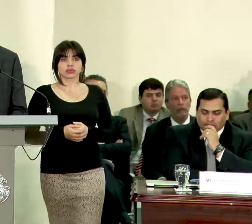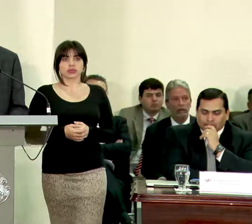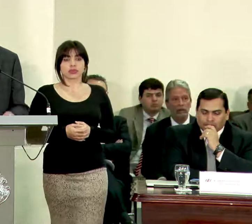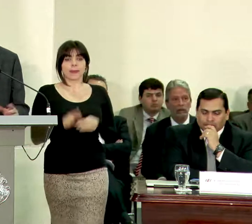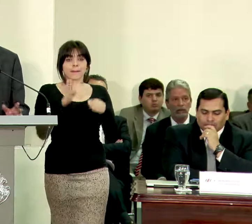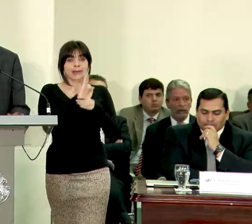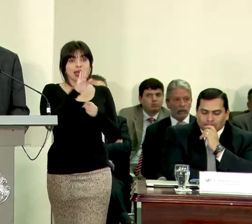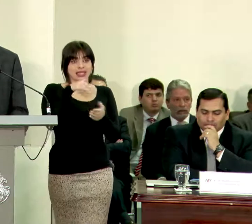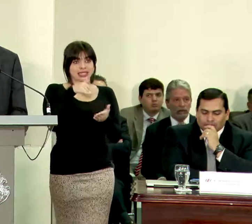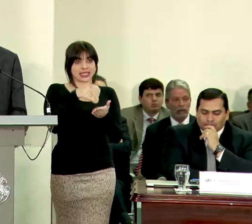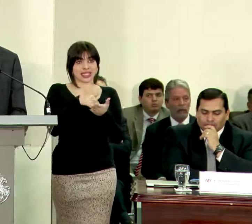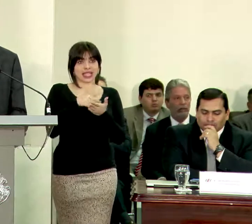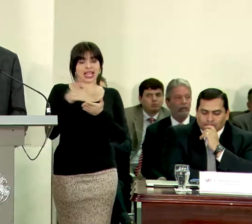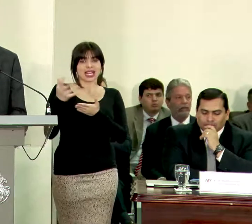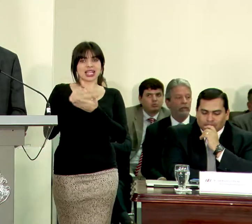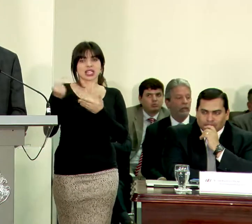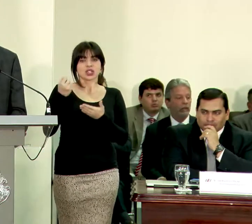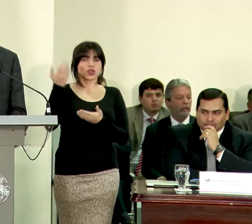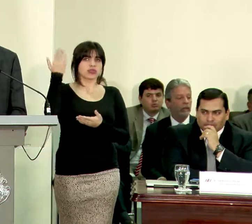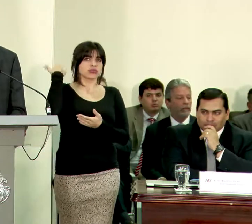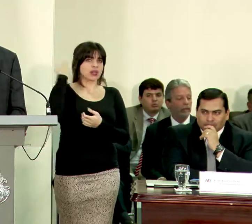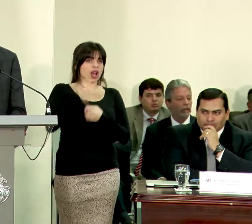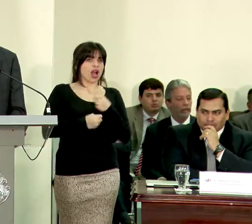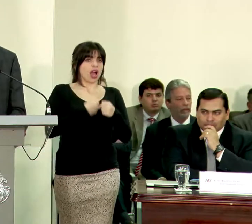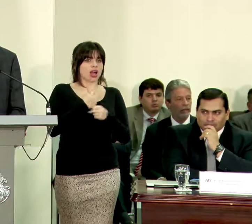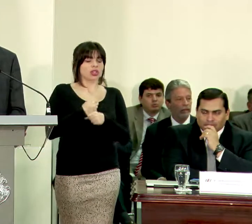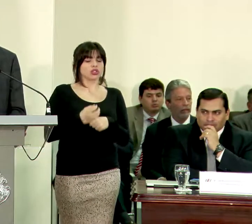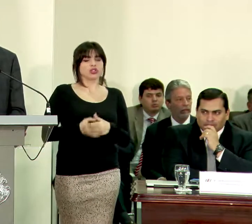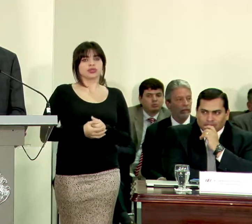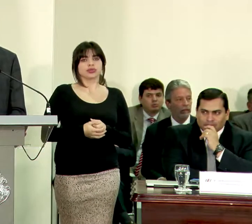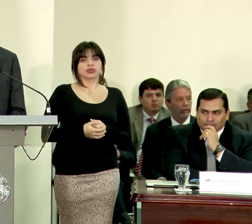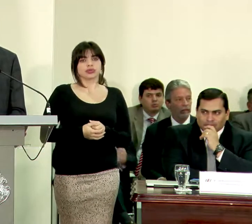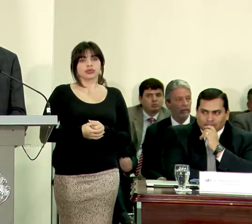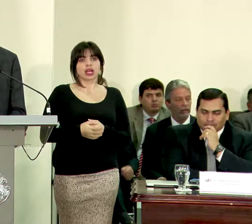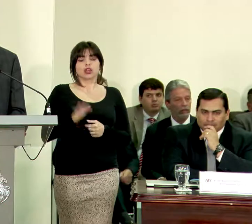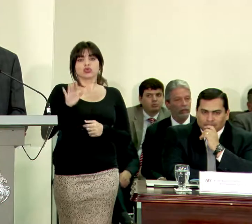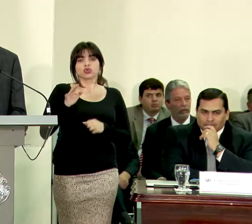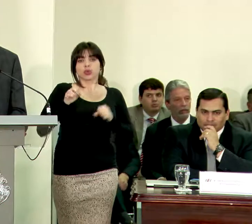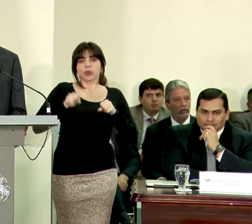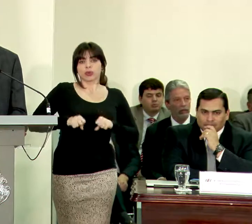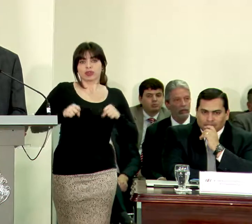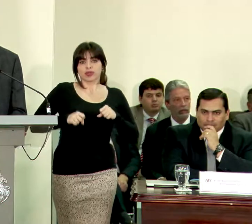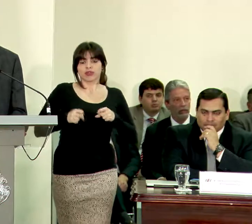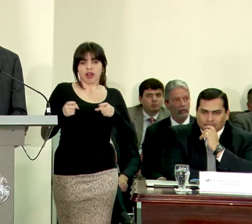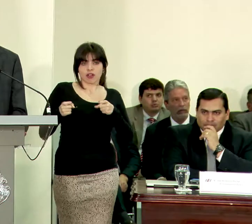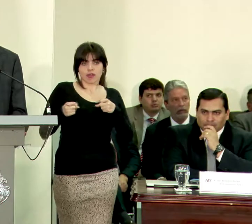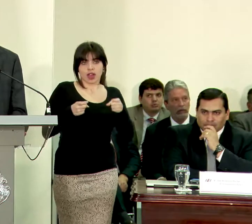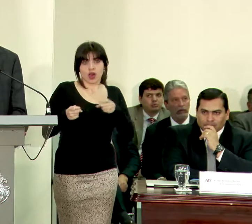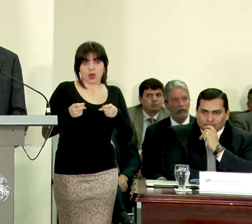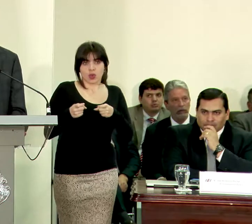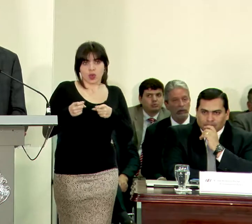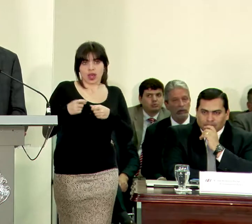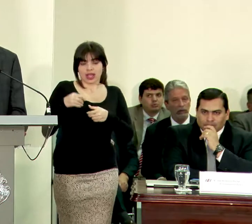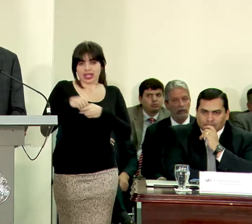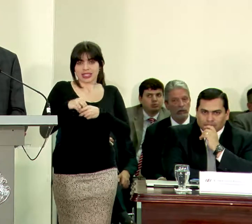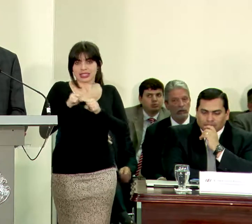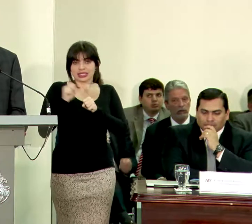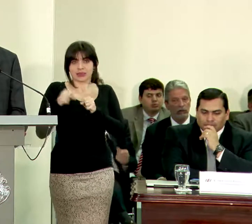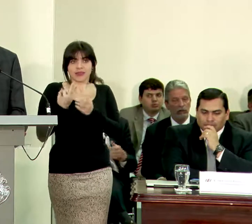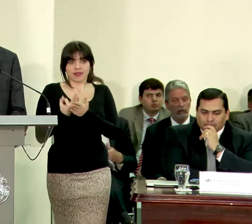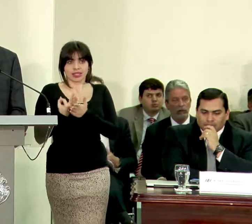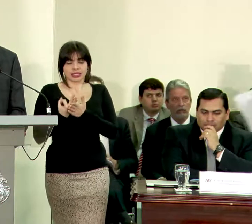al Banco Central se le quitó hace algunos años la capacidad de regular el endeudamiento externo del sistema